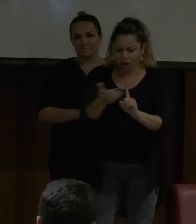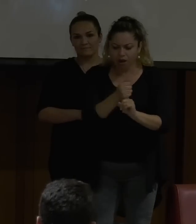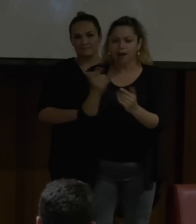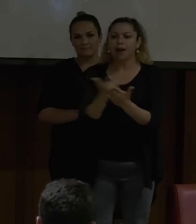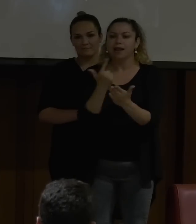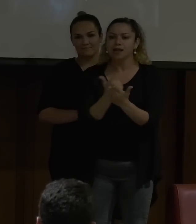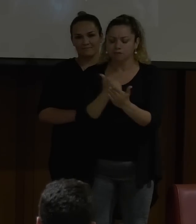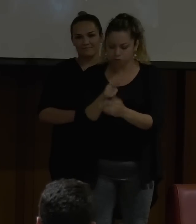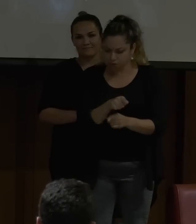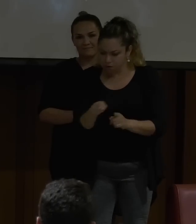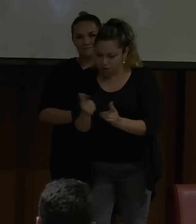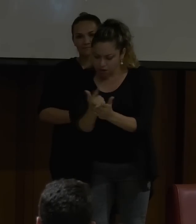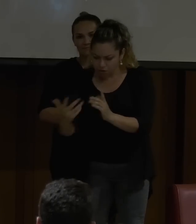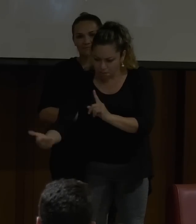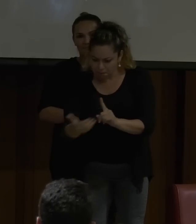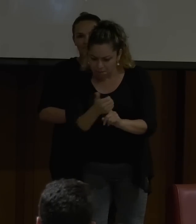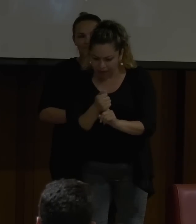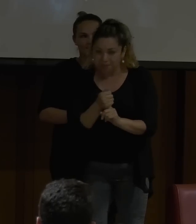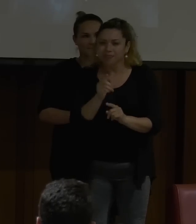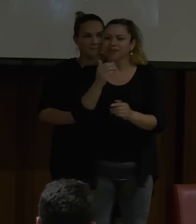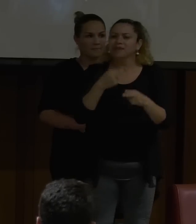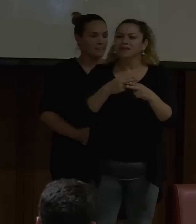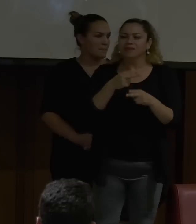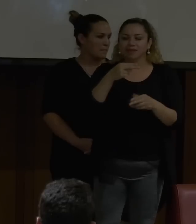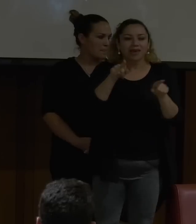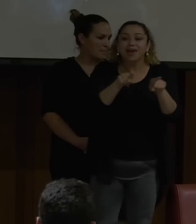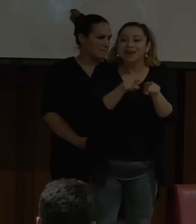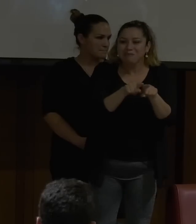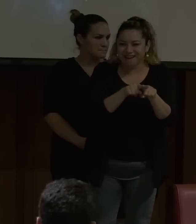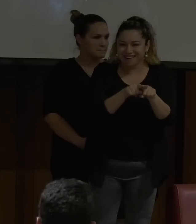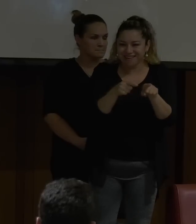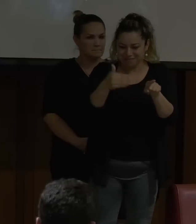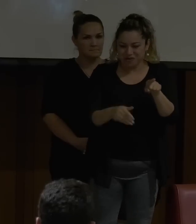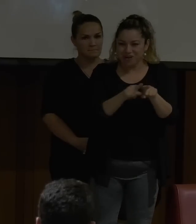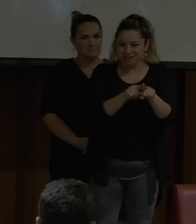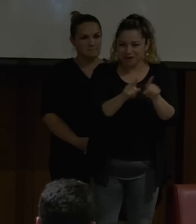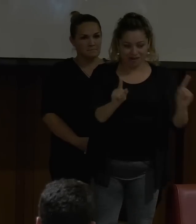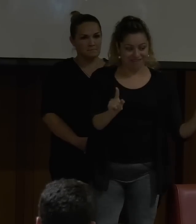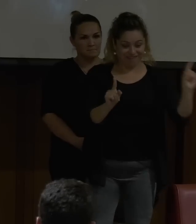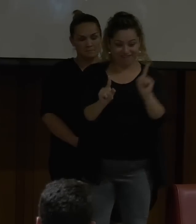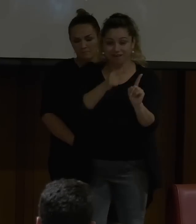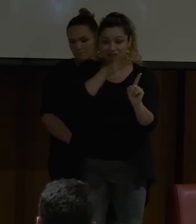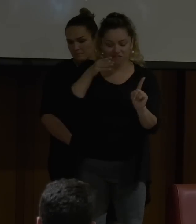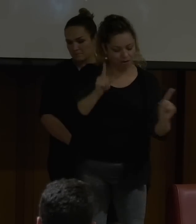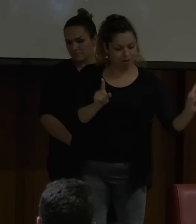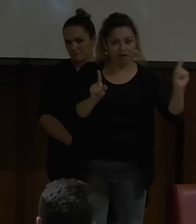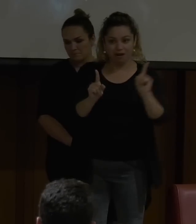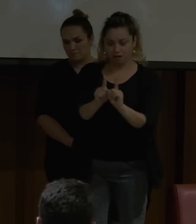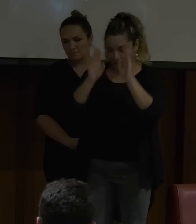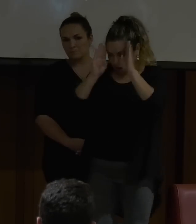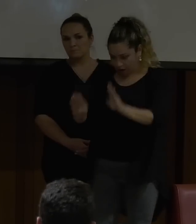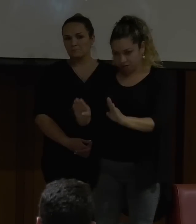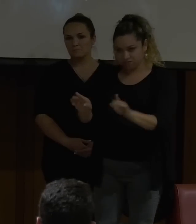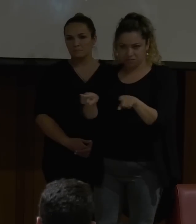señor que iba para Riohacha. Herótida era la hermana menor de Abel Duarte, que había llegado a vivir a la finca y se había hecho cargo de él como